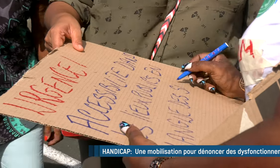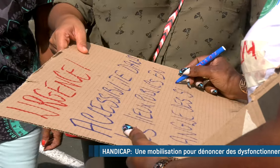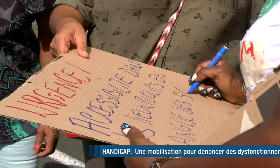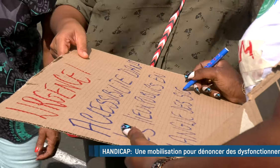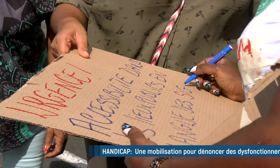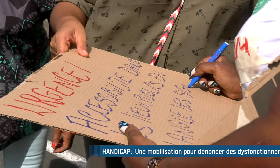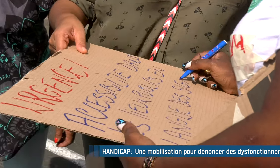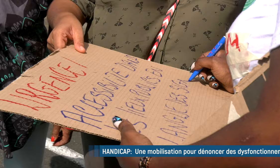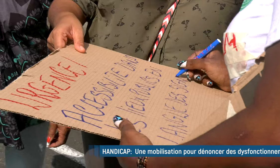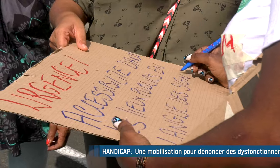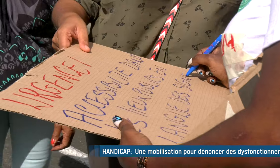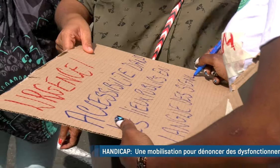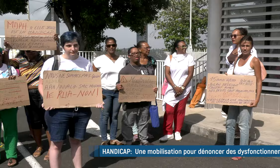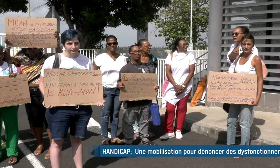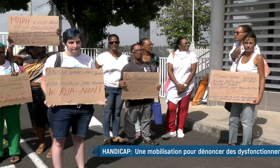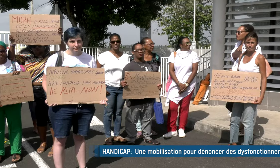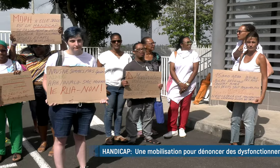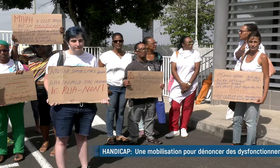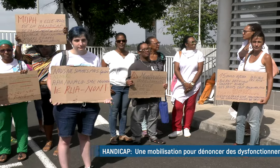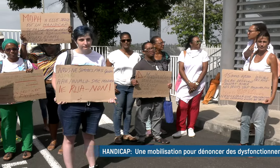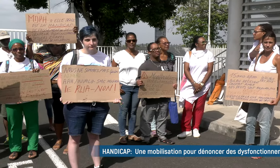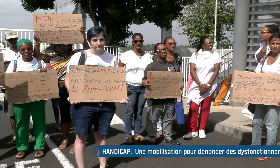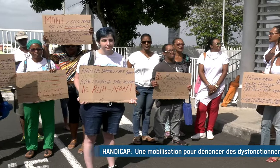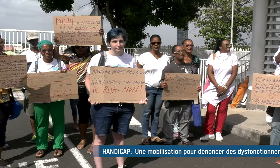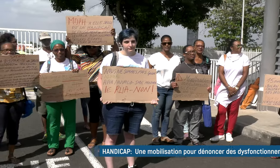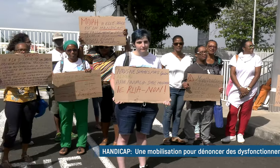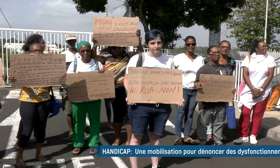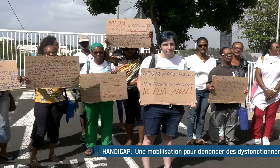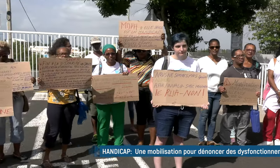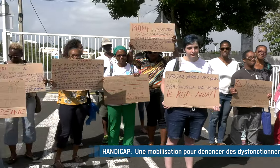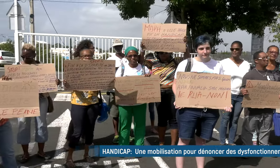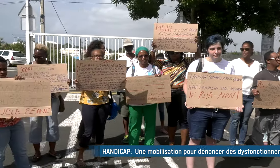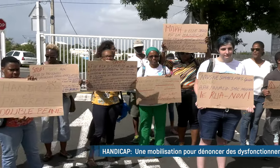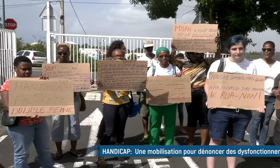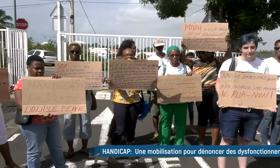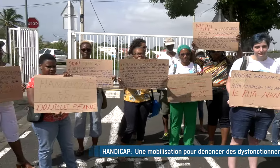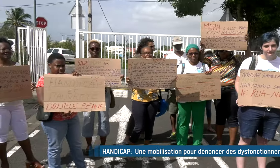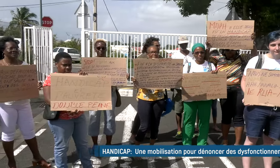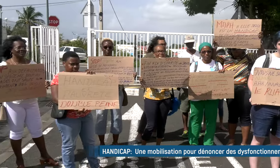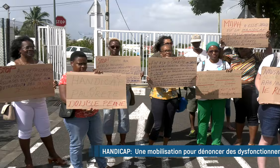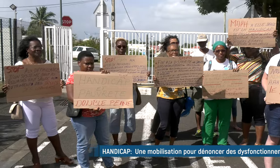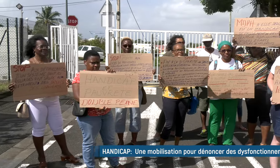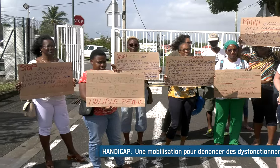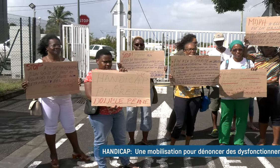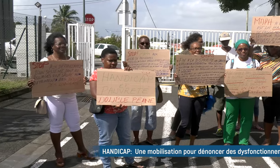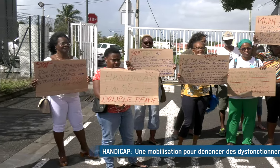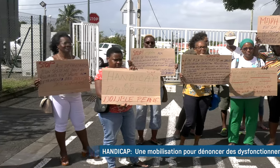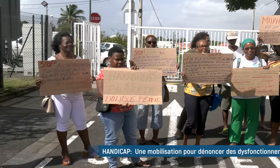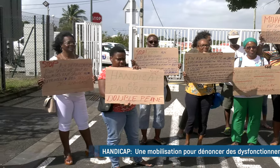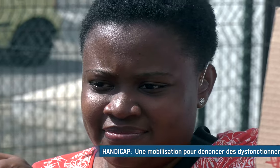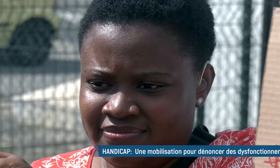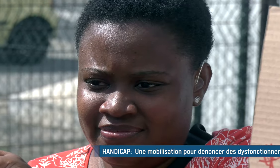2005, qui prévoit l'égalité des droits et des chances des personnes handicapées, l'accessibilité aux services du quotidien reste problématique pour cette partie de la